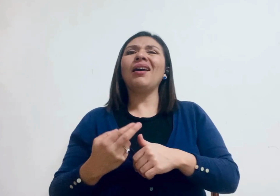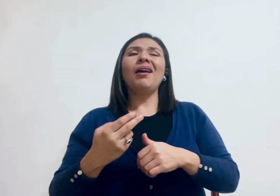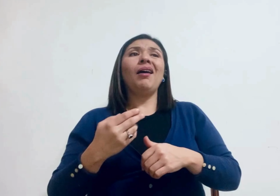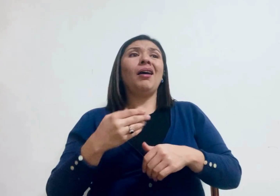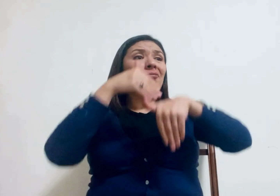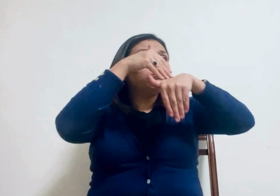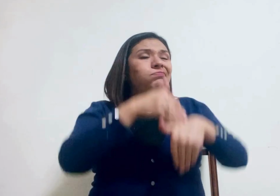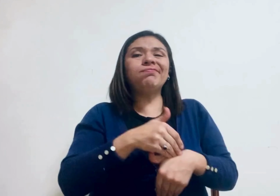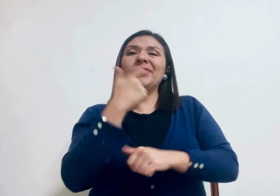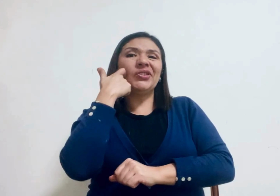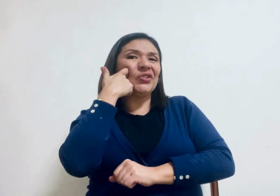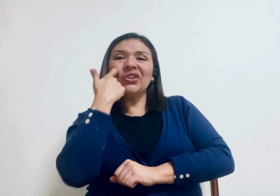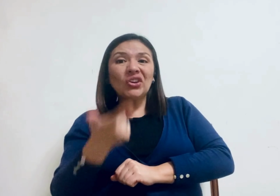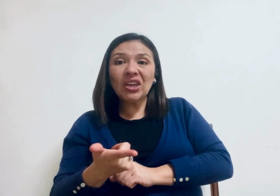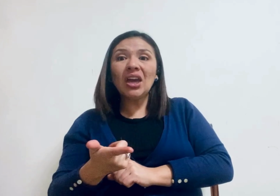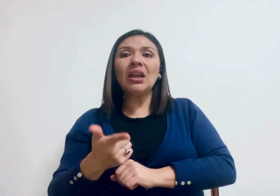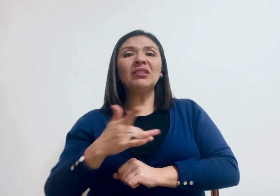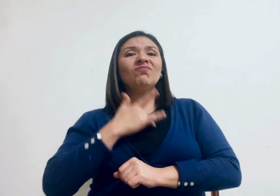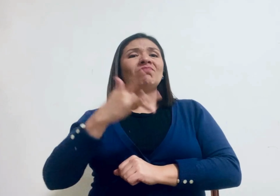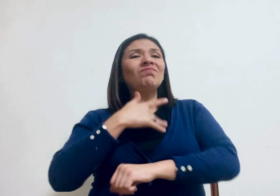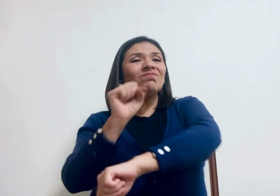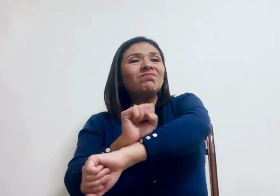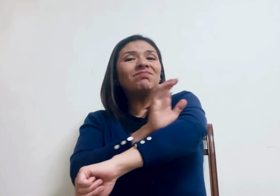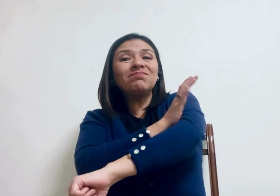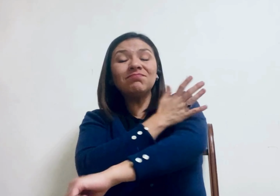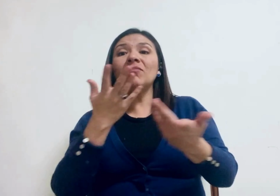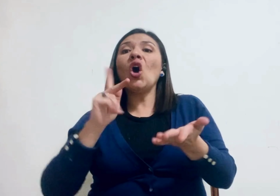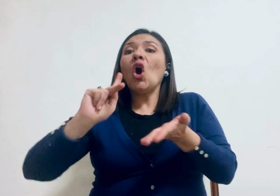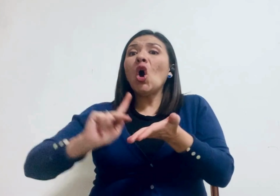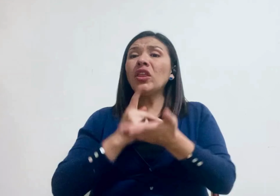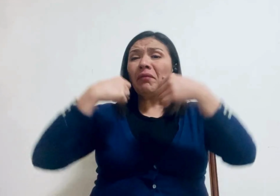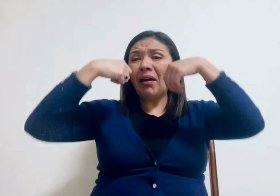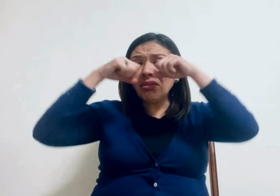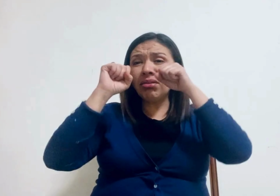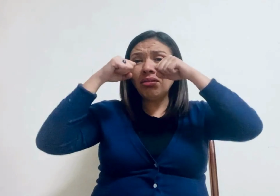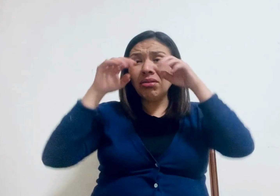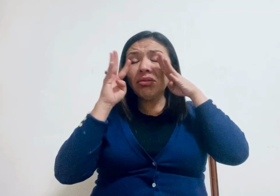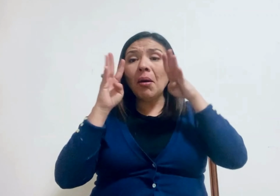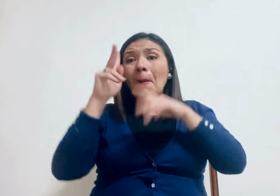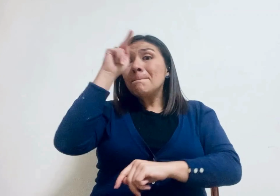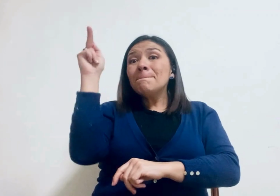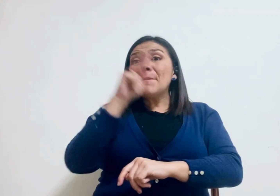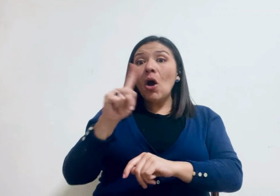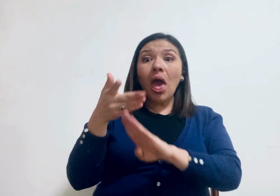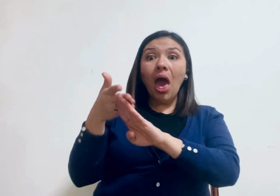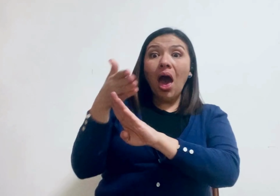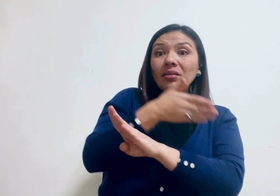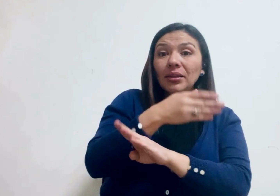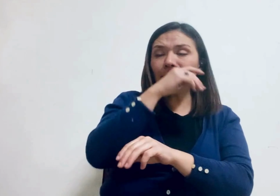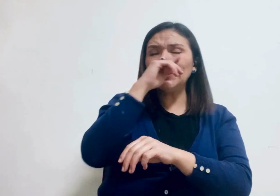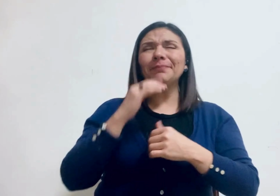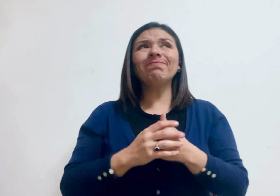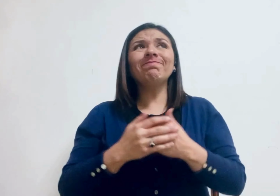quiere obedecer los límites, se puso muy sensible y volvió a los berrinches peor que antes.